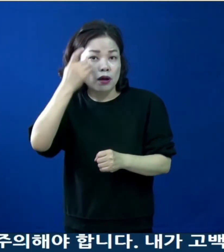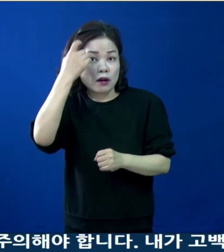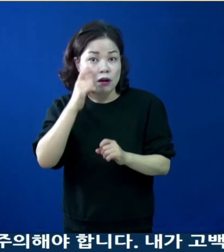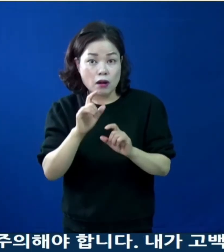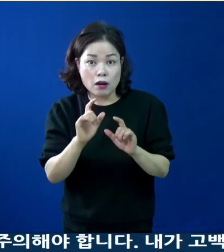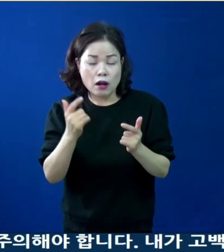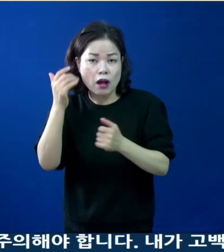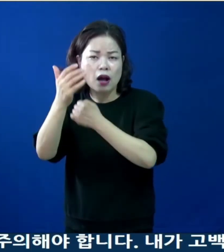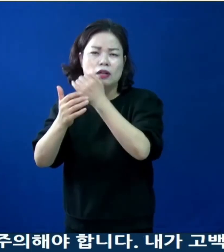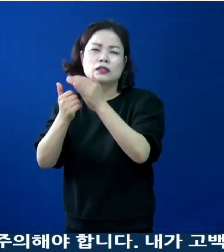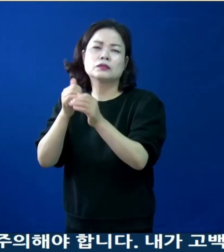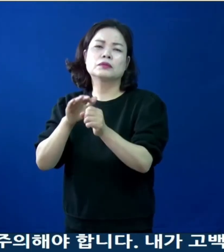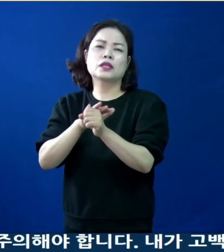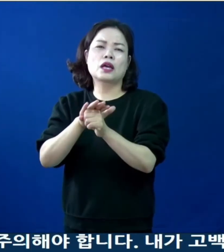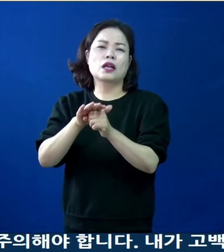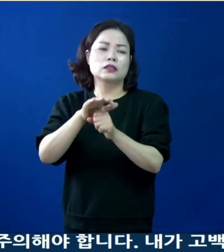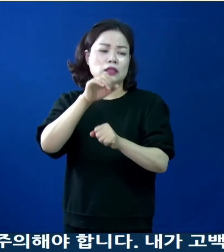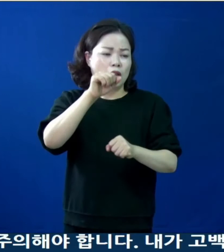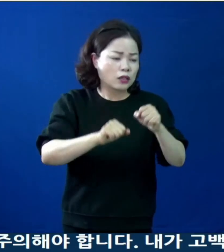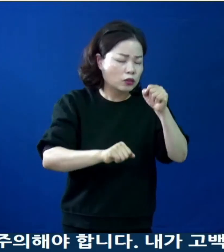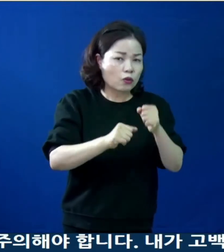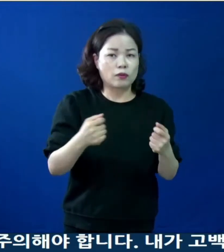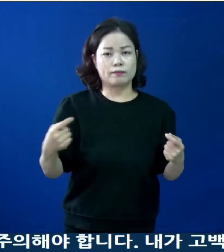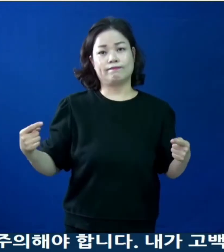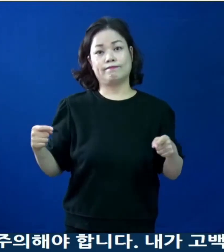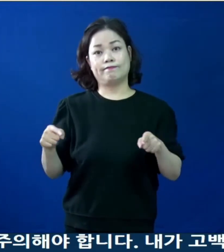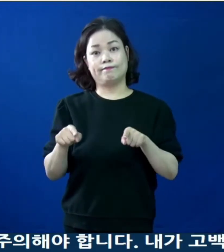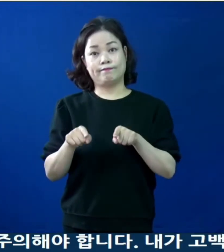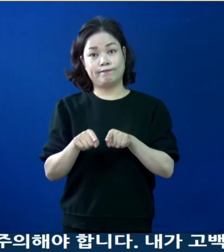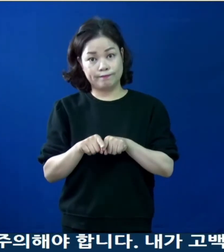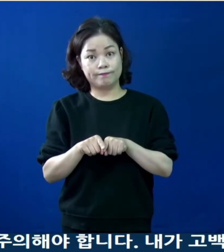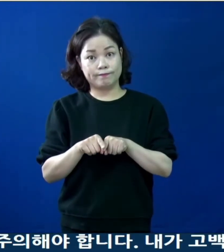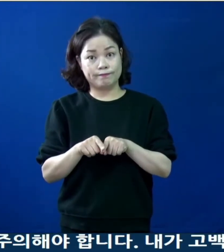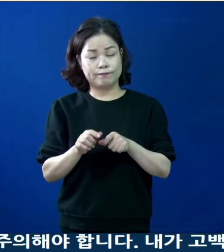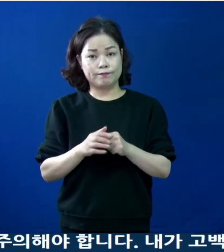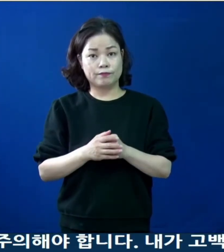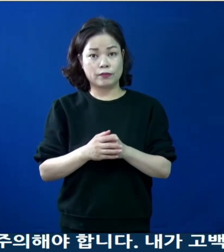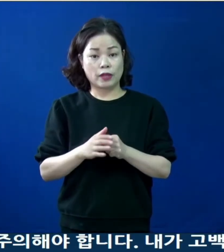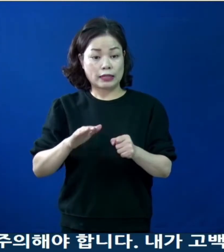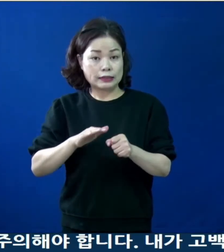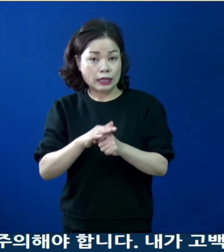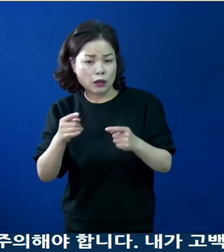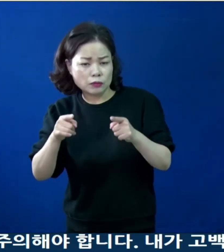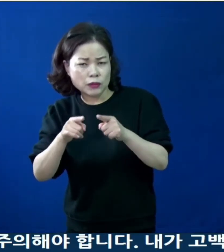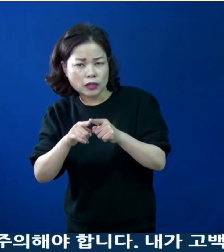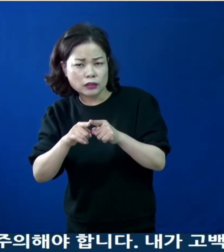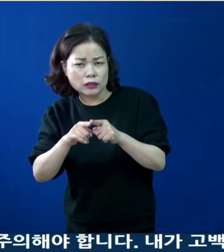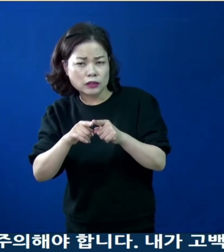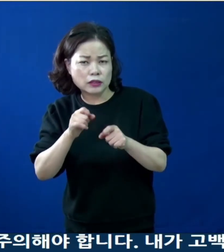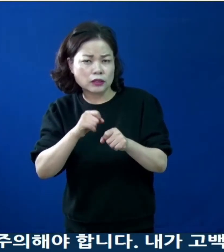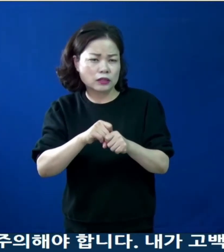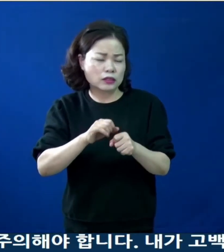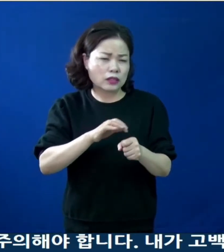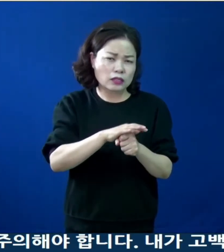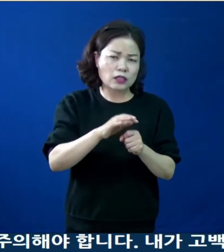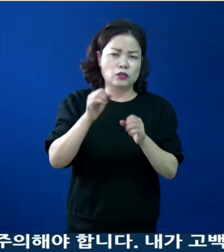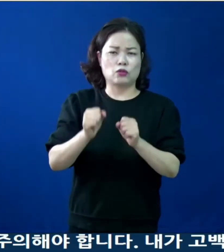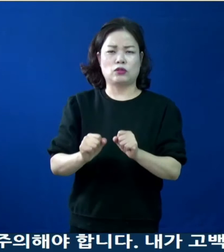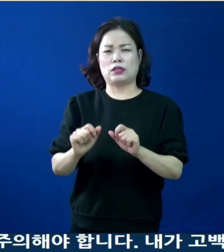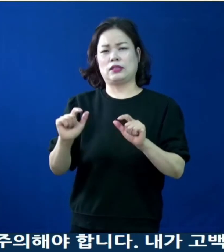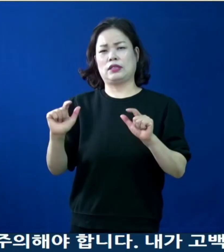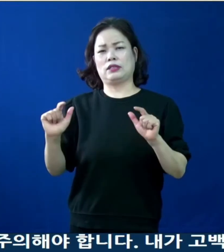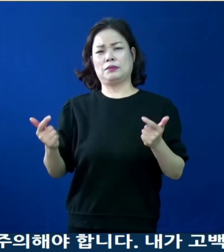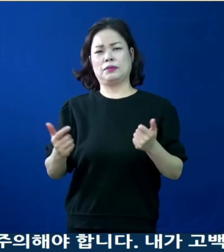아니라 하나님을 사랑하는 행동을 동반하는 것이다. 사랑에 동반되는 행위가 없는 사랑이란 존재하지